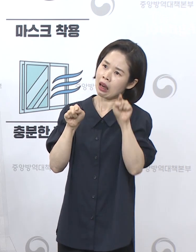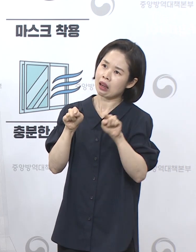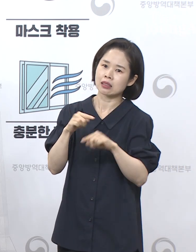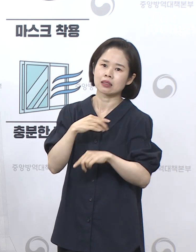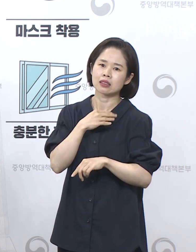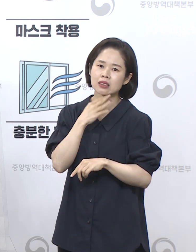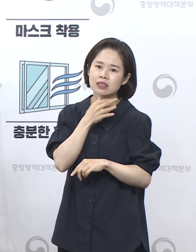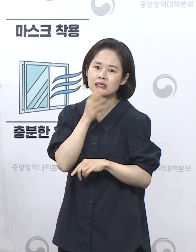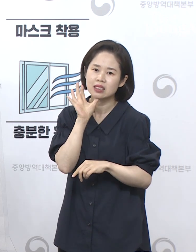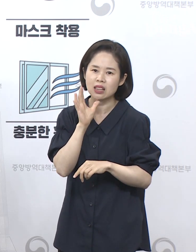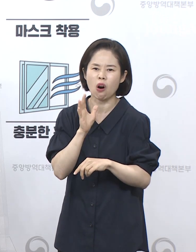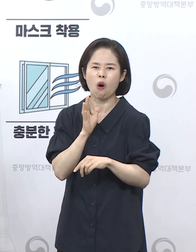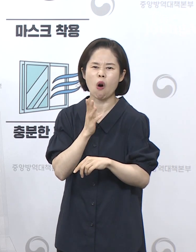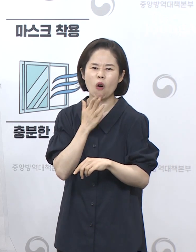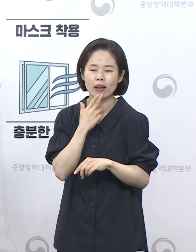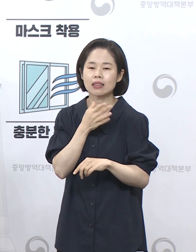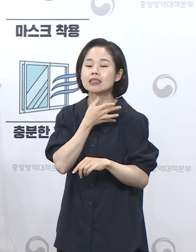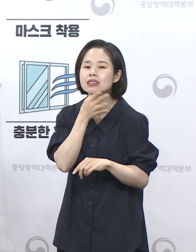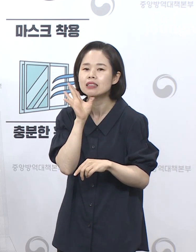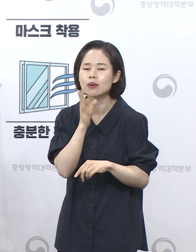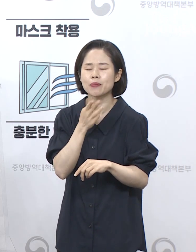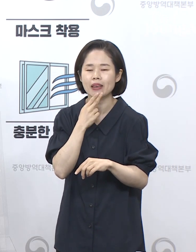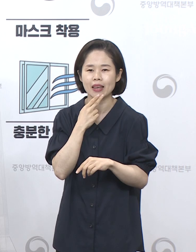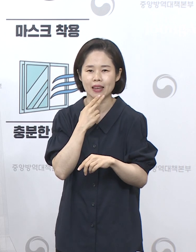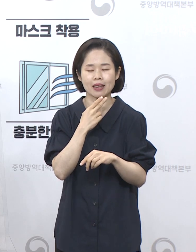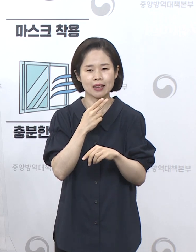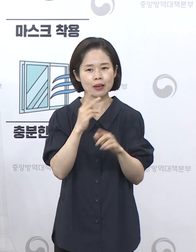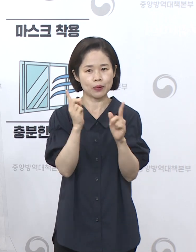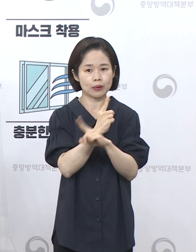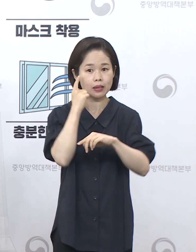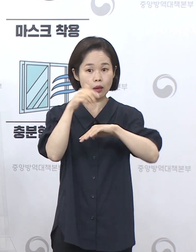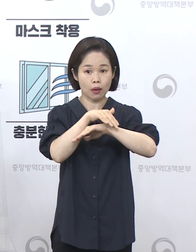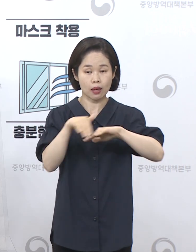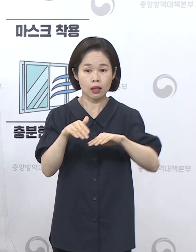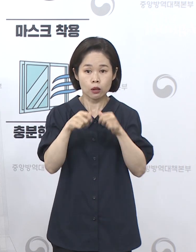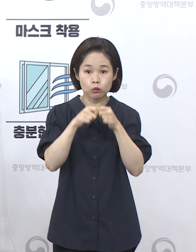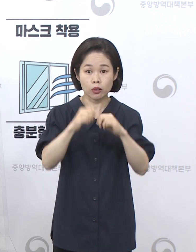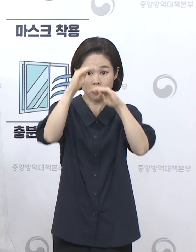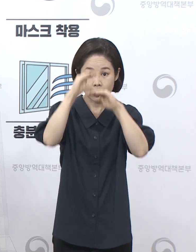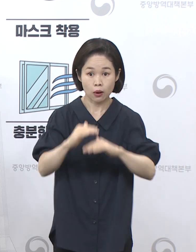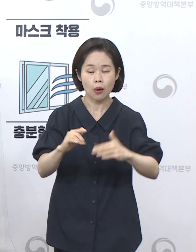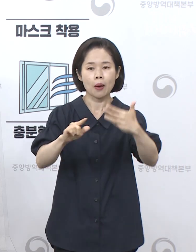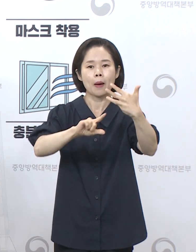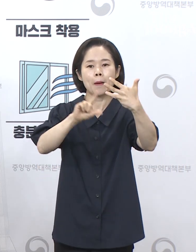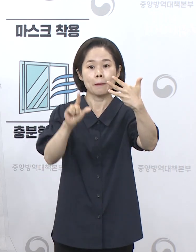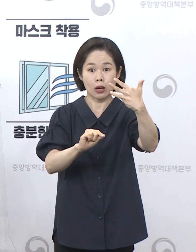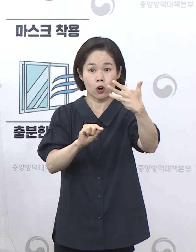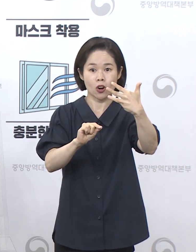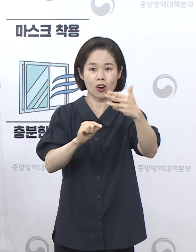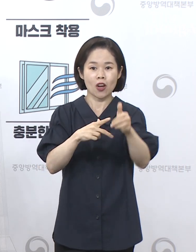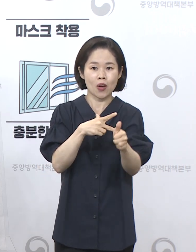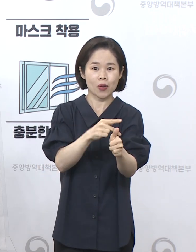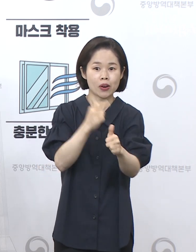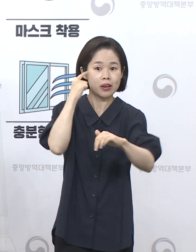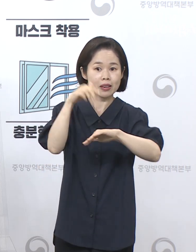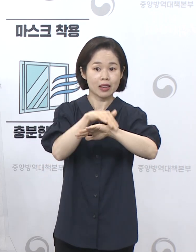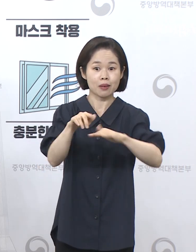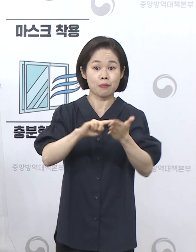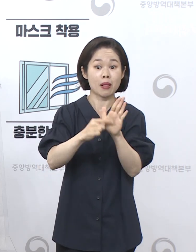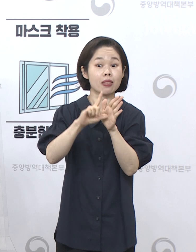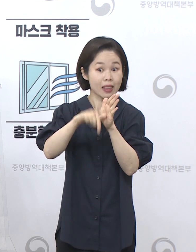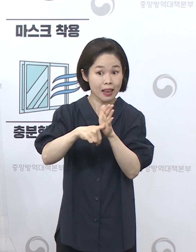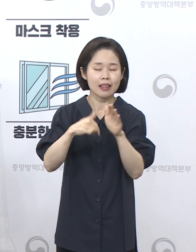있습니다. 세부적인 방침에 대해서는 8월 접종 계획 안내 드릴 때 안내를 드리도록